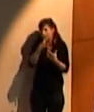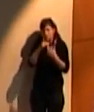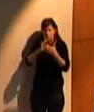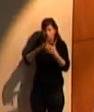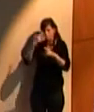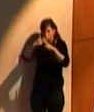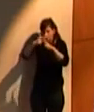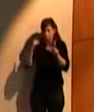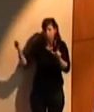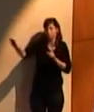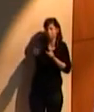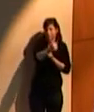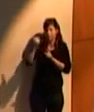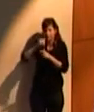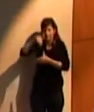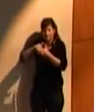Mais